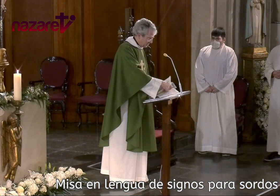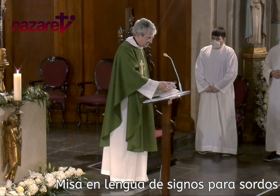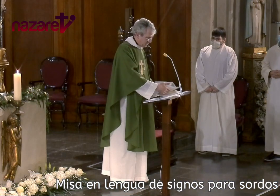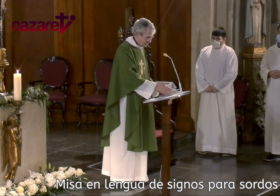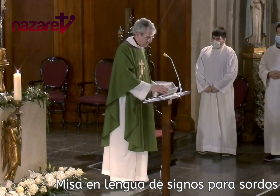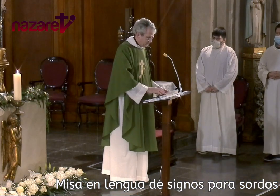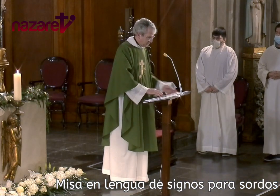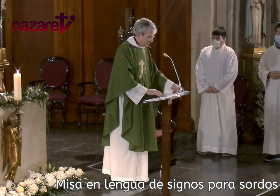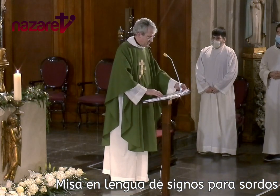y